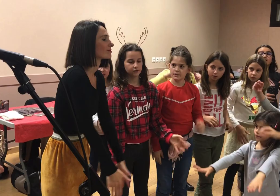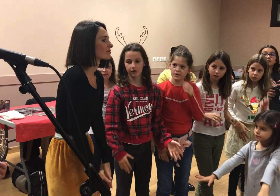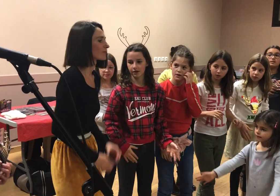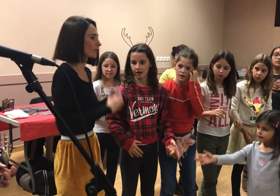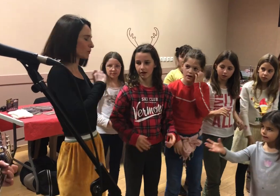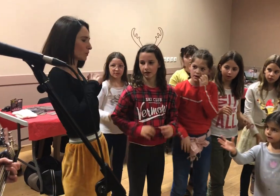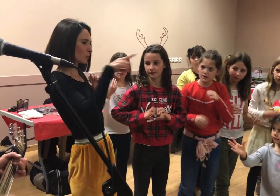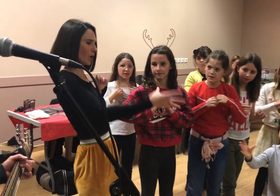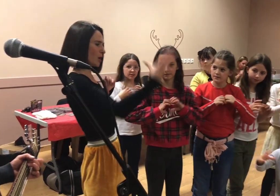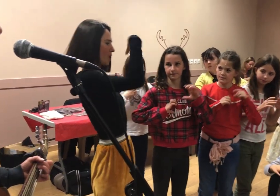te